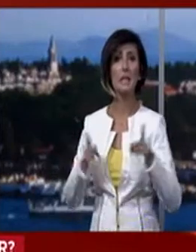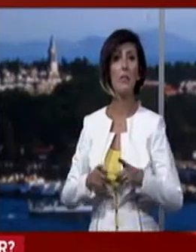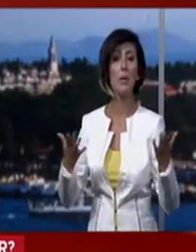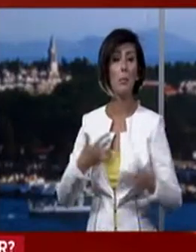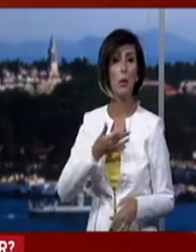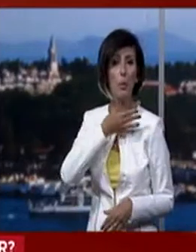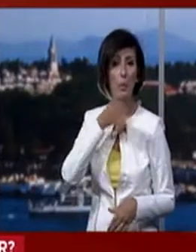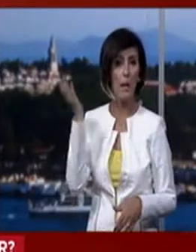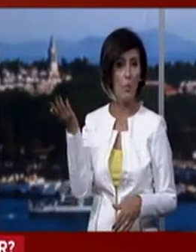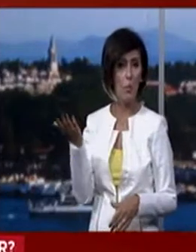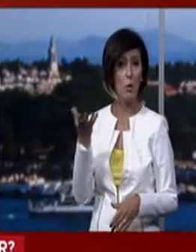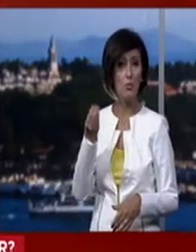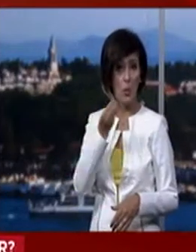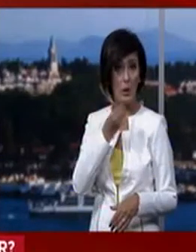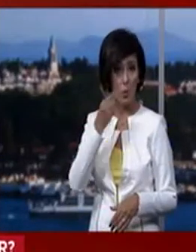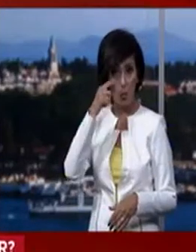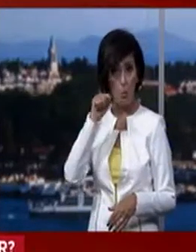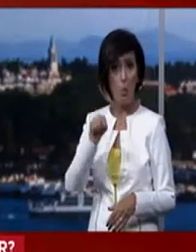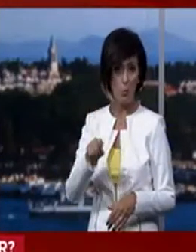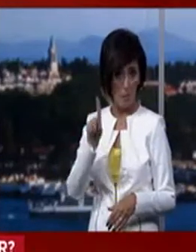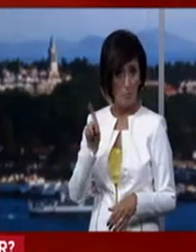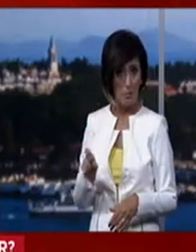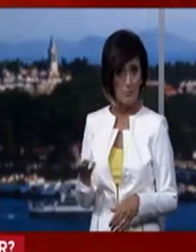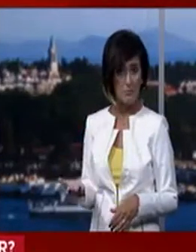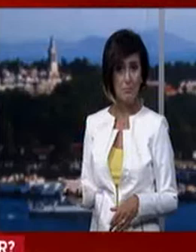Zayıflayamıyorum, bilmiyorum. Çok iyi yok beslenme, ondan mı?